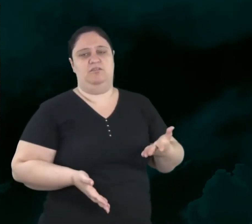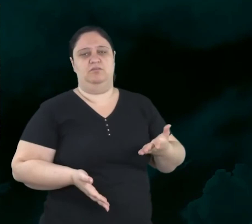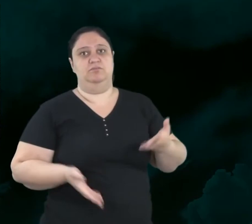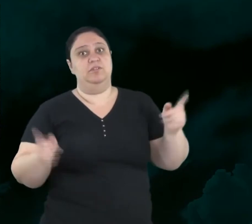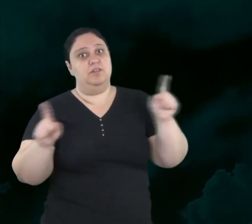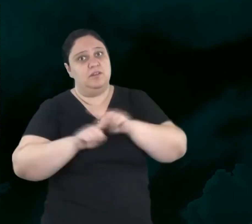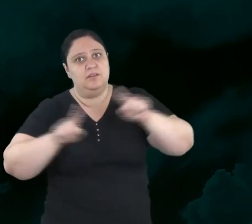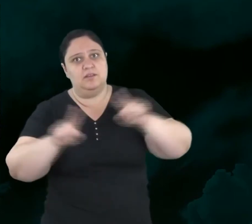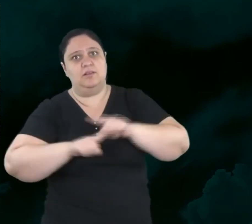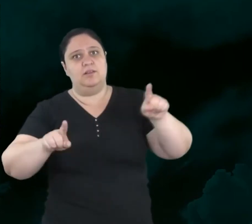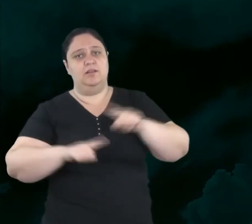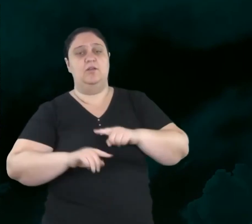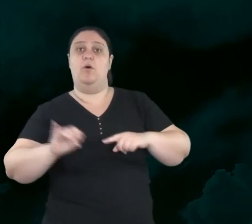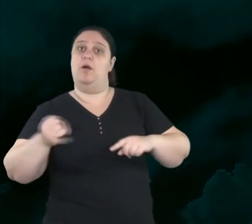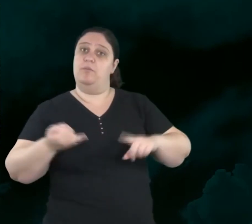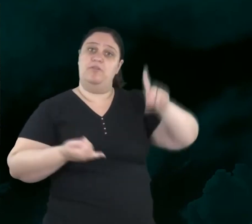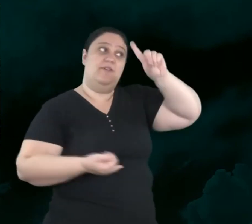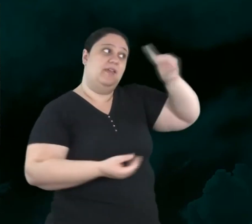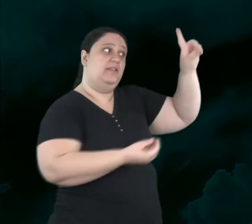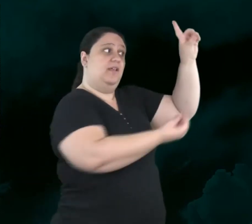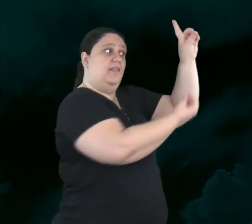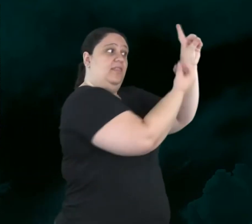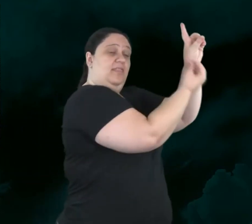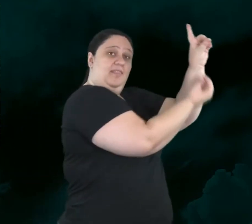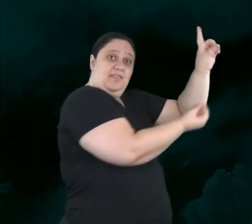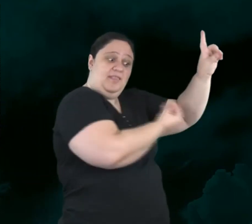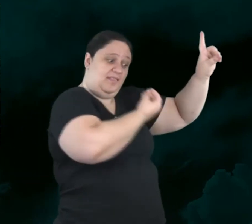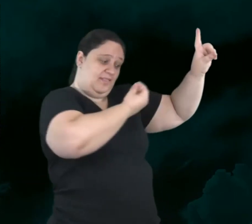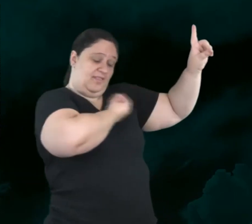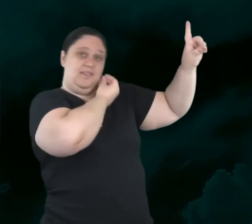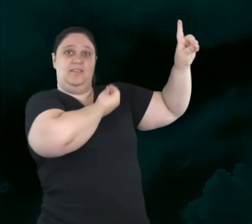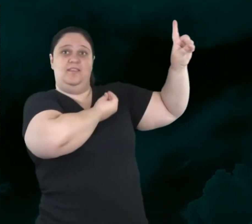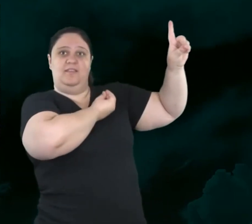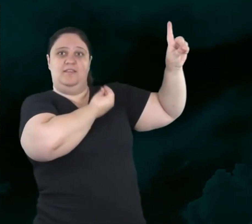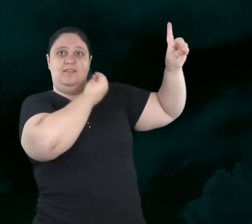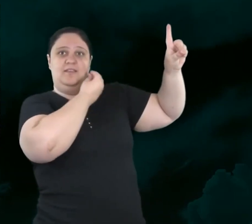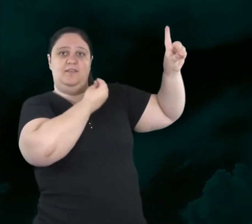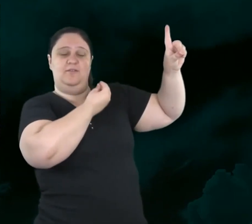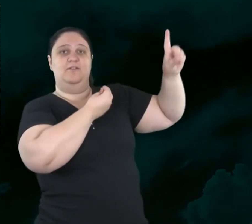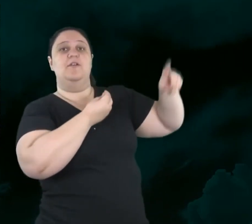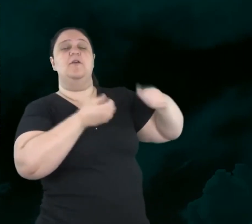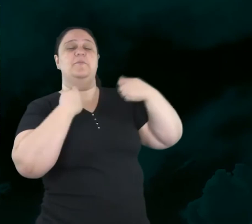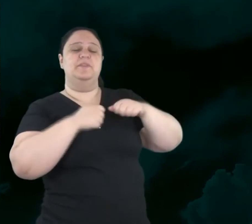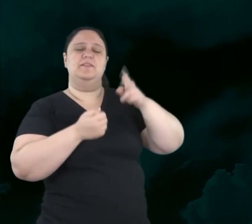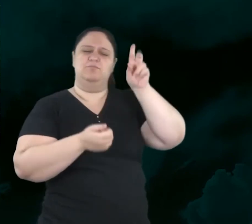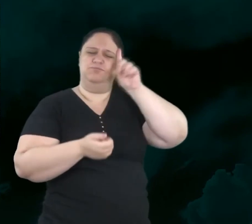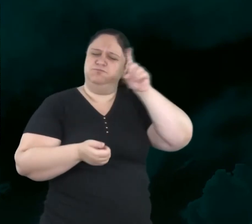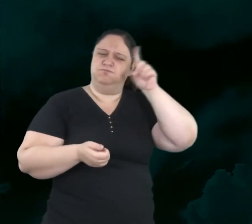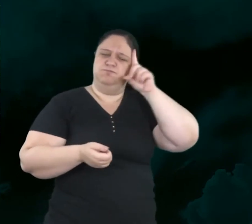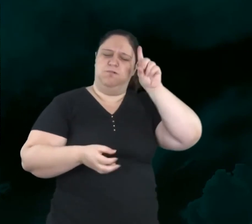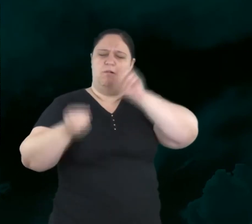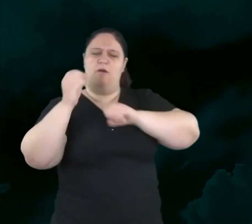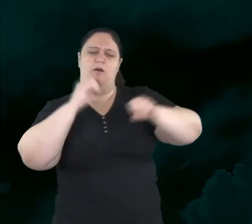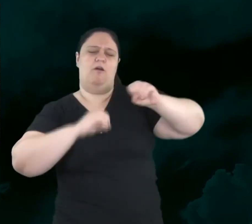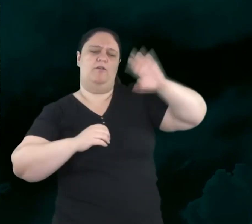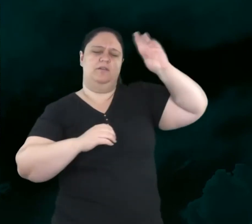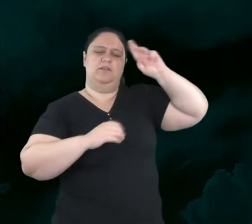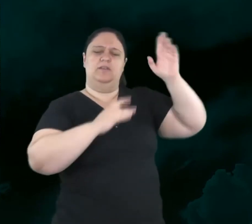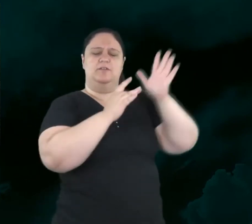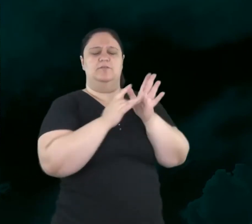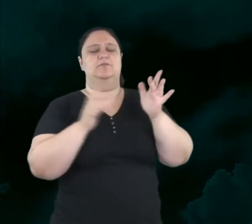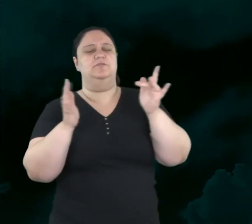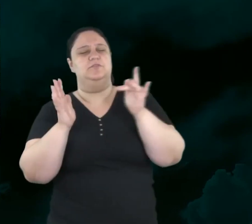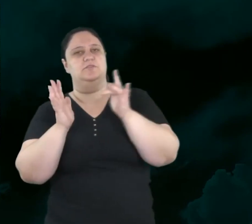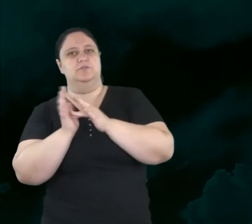as águas da salvação, invocando o nome do Senhor para ter acesso a esta graça. E esta